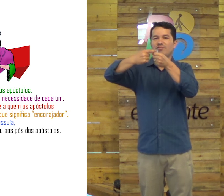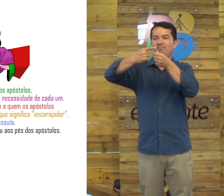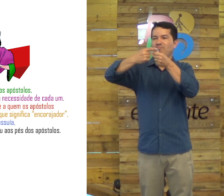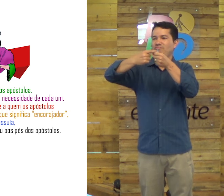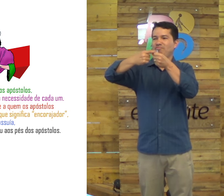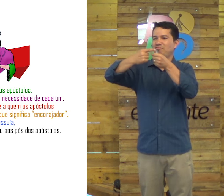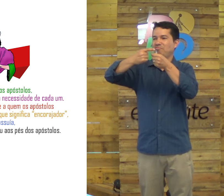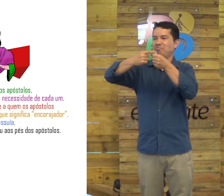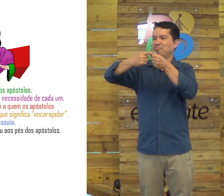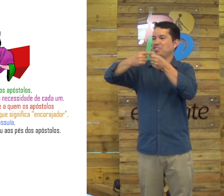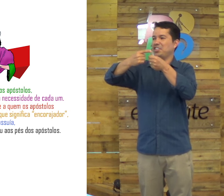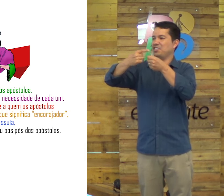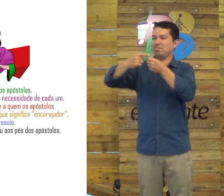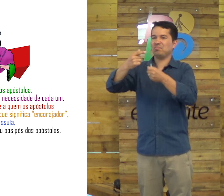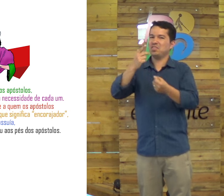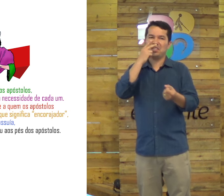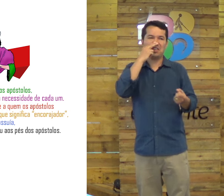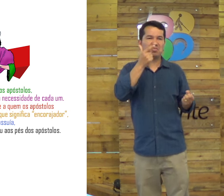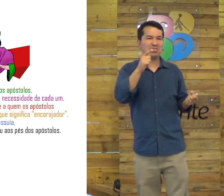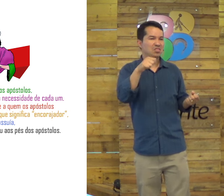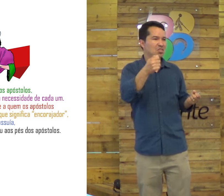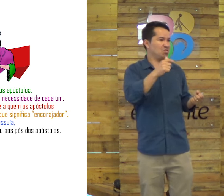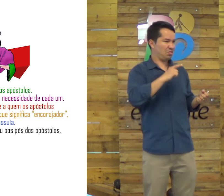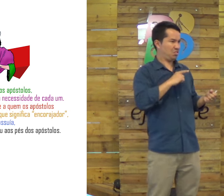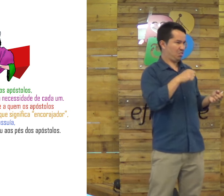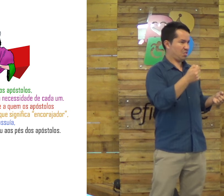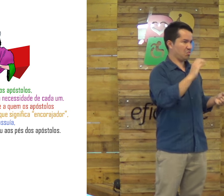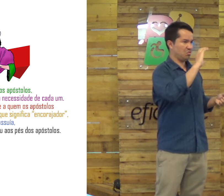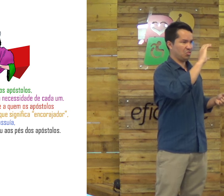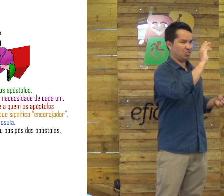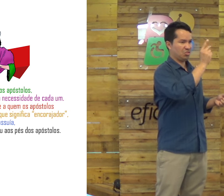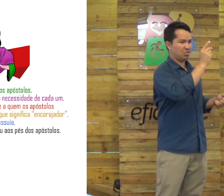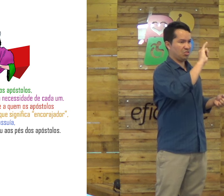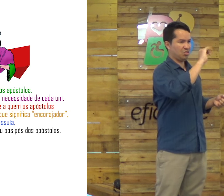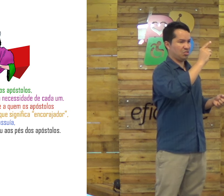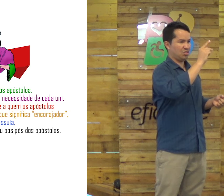Chifre. Uma cidade que não tem sinal, né? Tem sinal? Chifre.